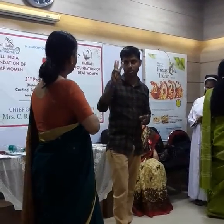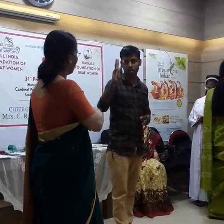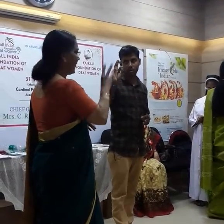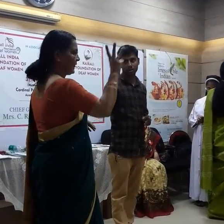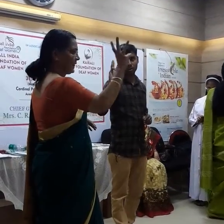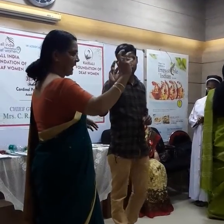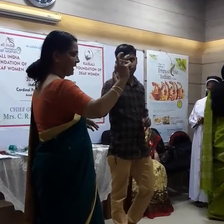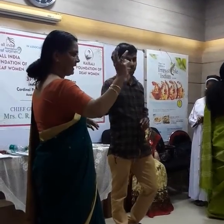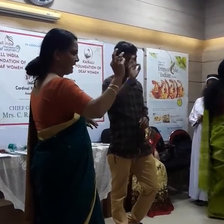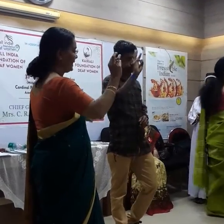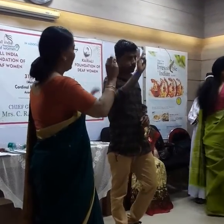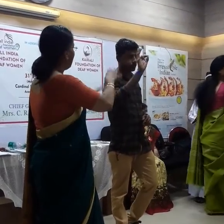30 വയസ്സുണ്ട്.